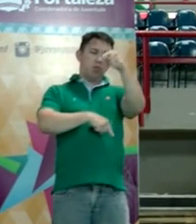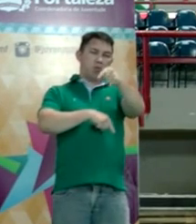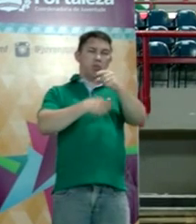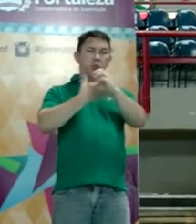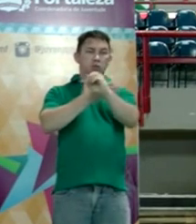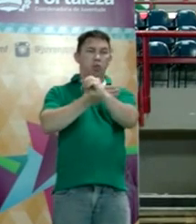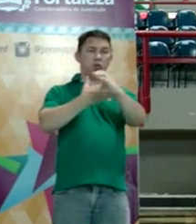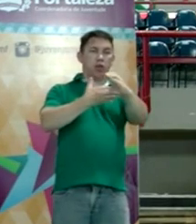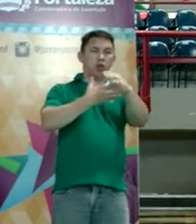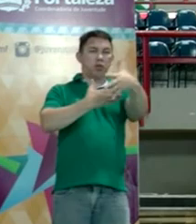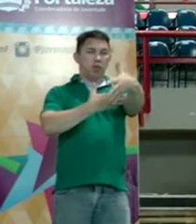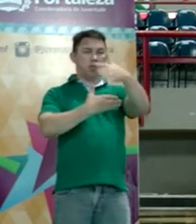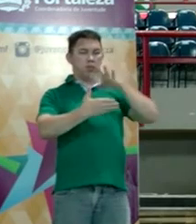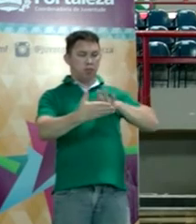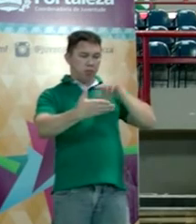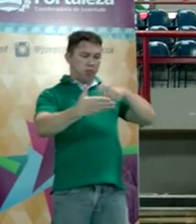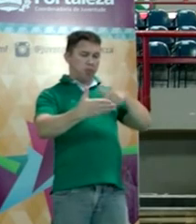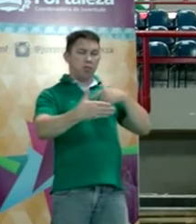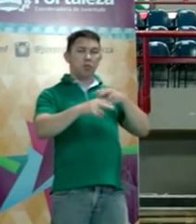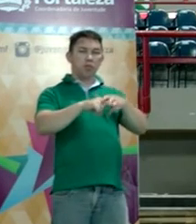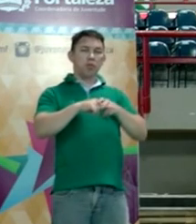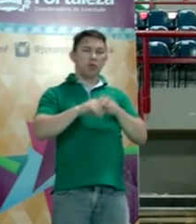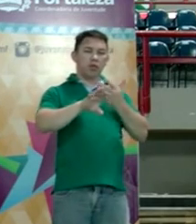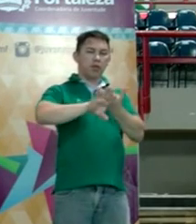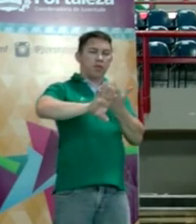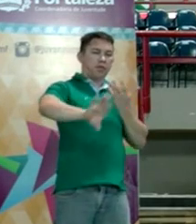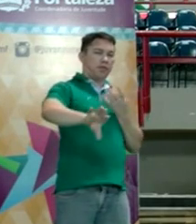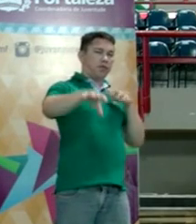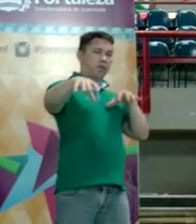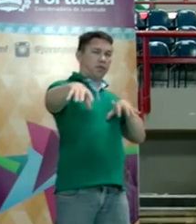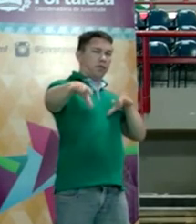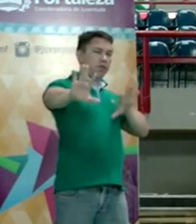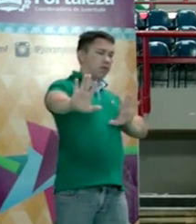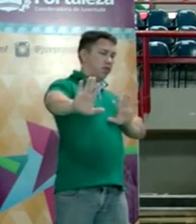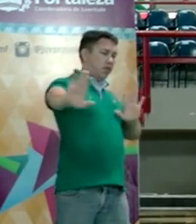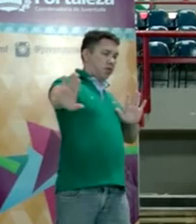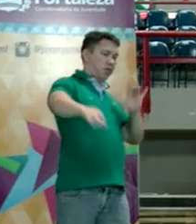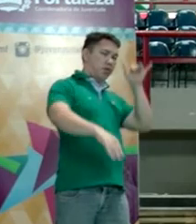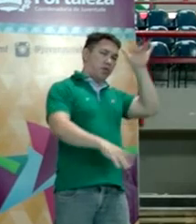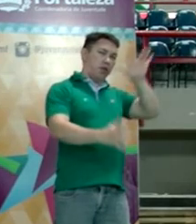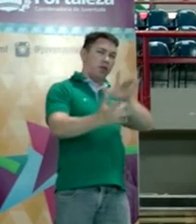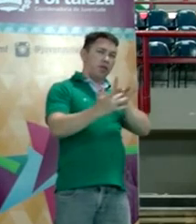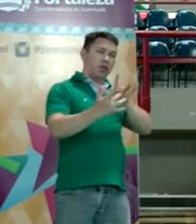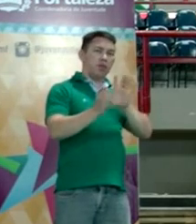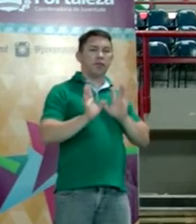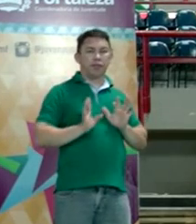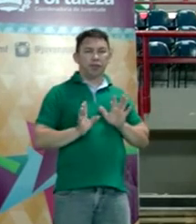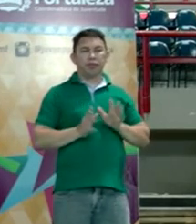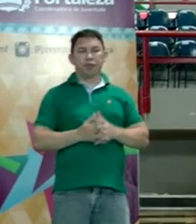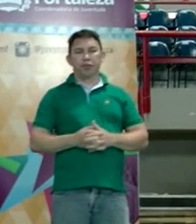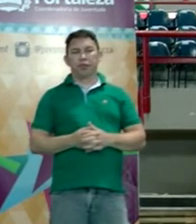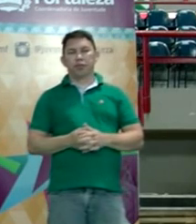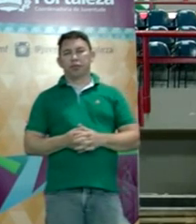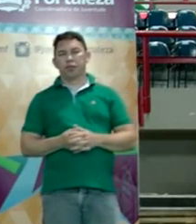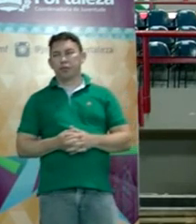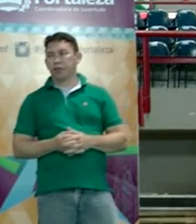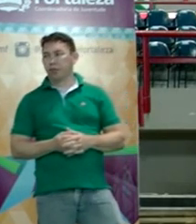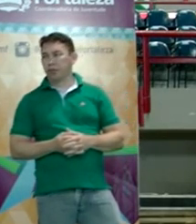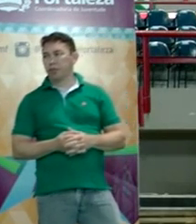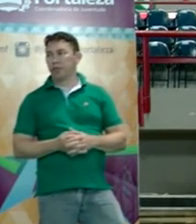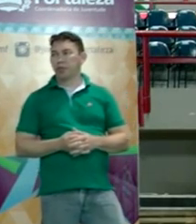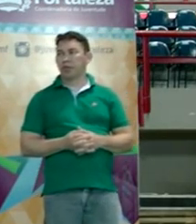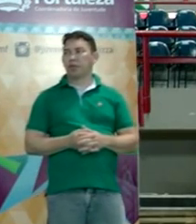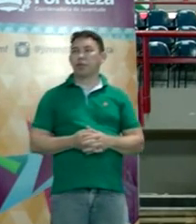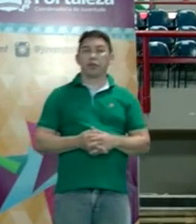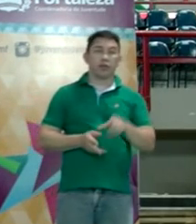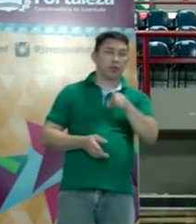tinha a população da Alemanha Ocidental, então era melhor isolar todo mundo e evitar contatos, certo? É mais ou menos como aquela